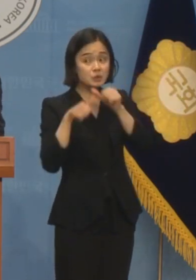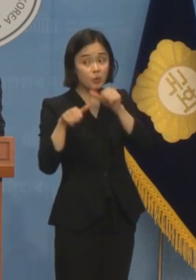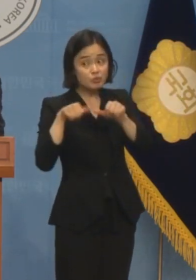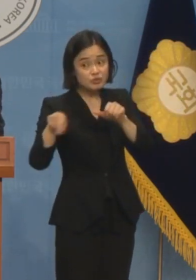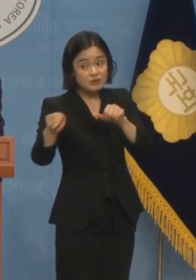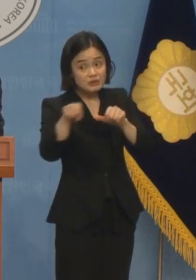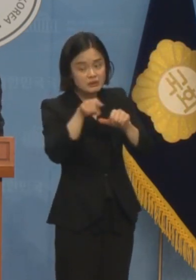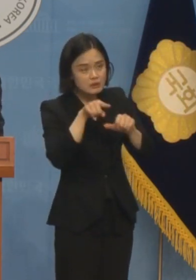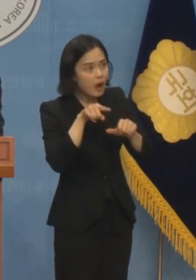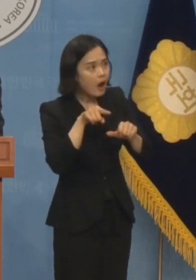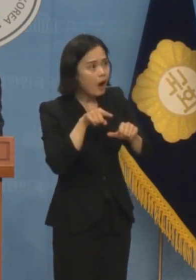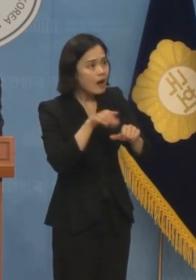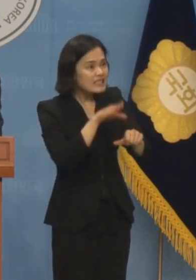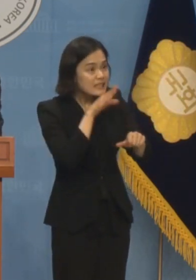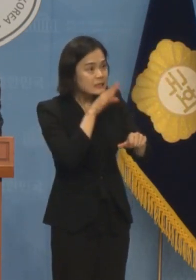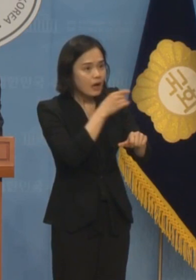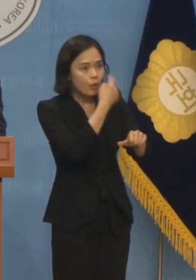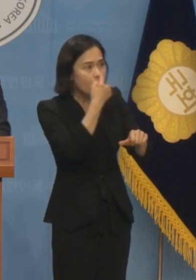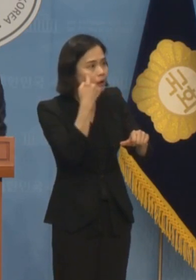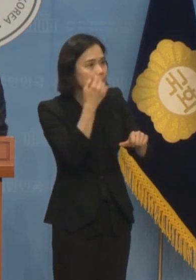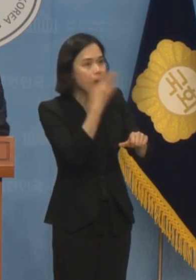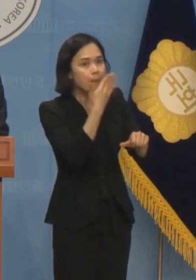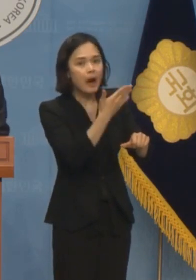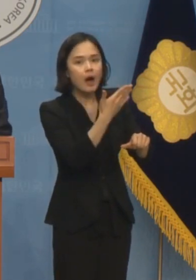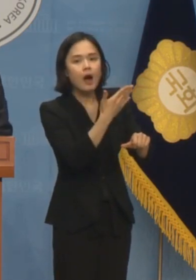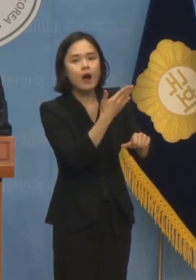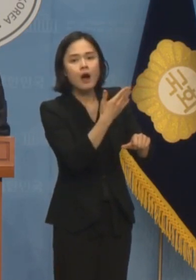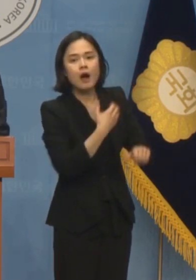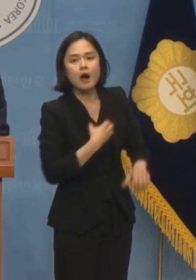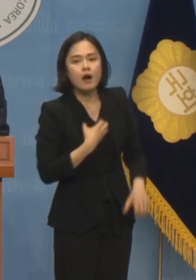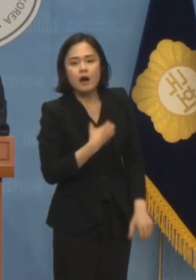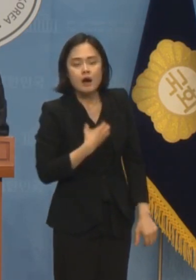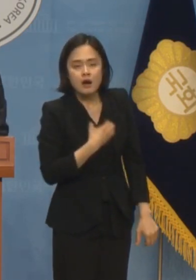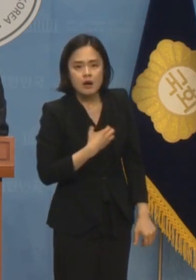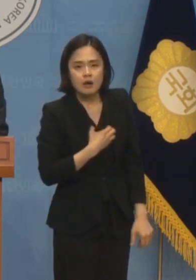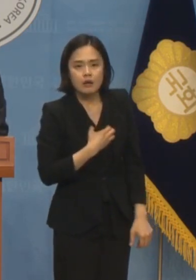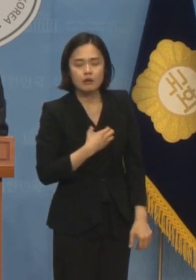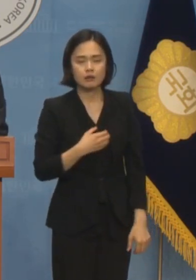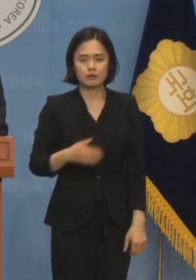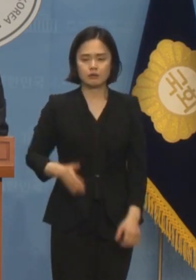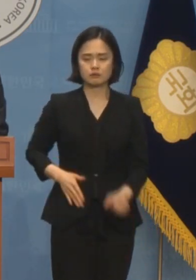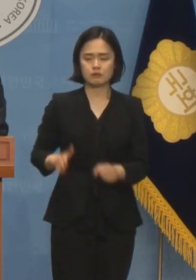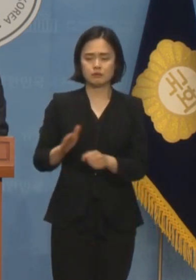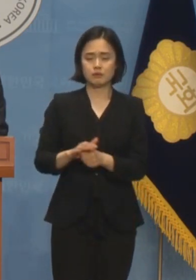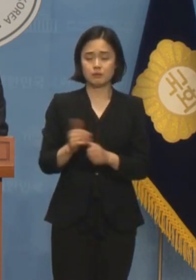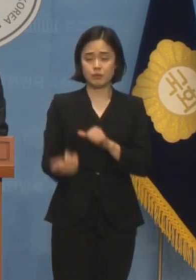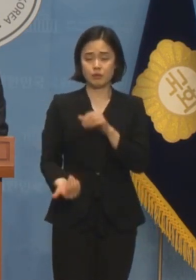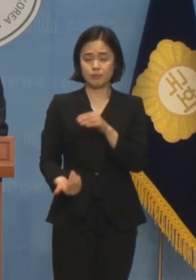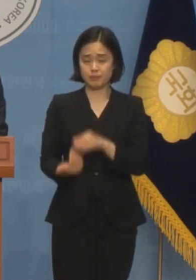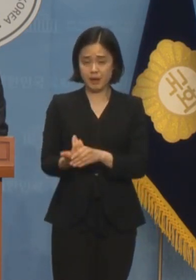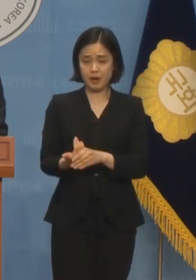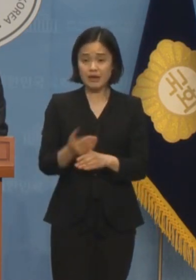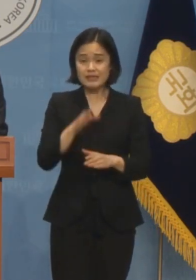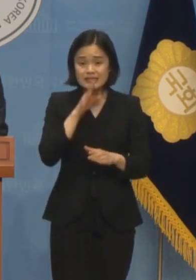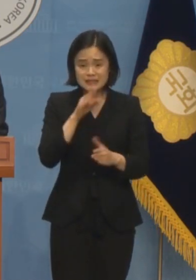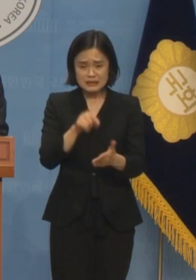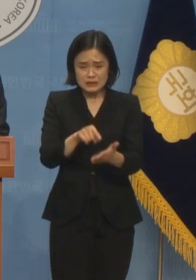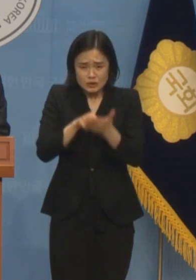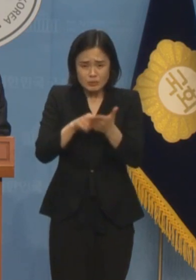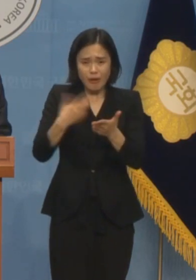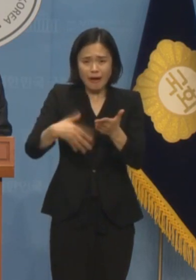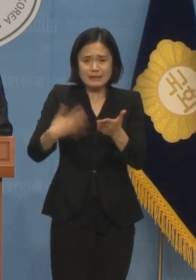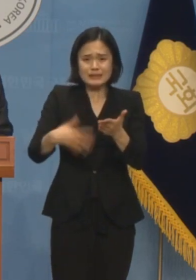것입니다. 1년이 지나도록 낱낱이 밝혀지지 않는 최혜병의 사망 원인, 앞뒤 재지 않고